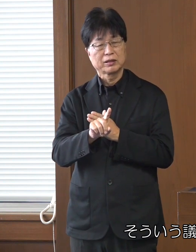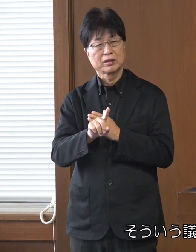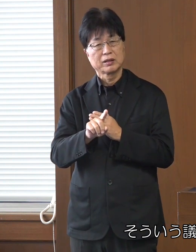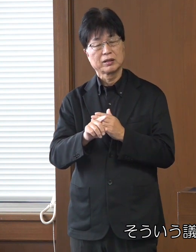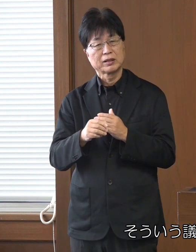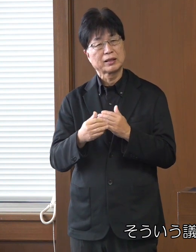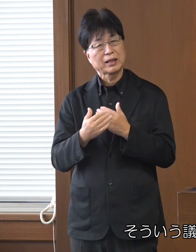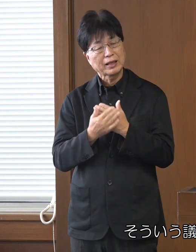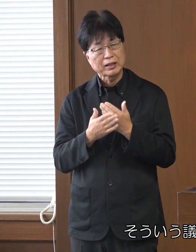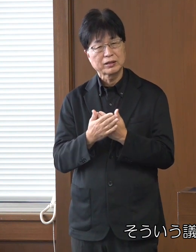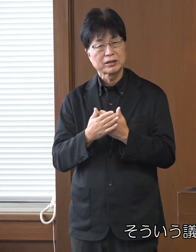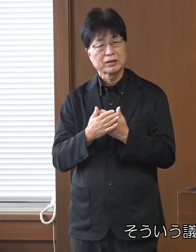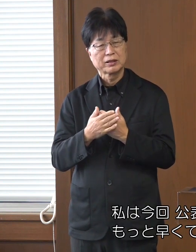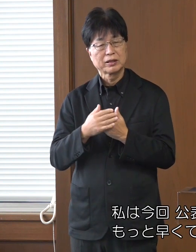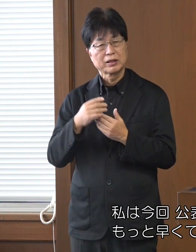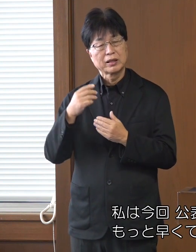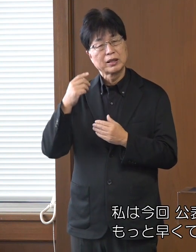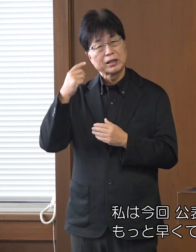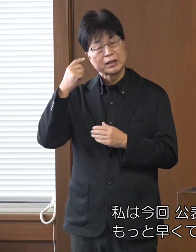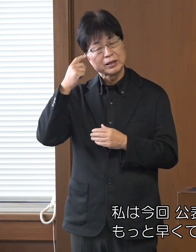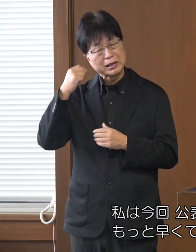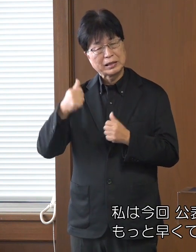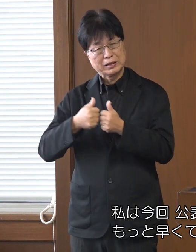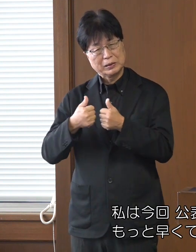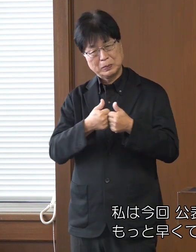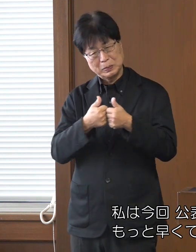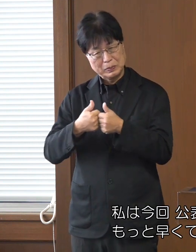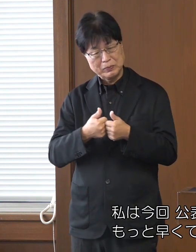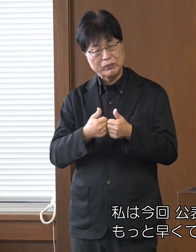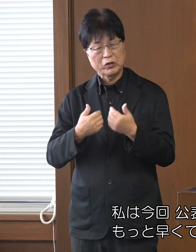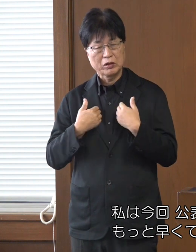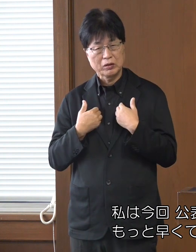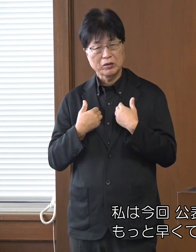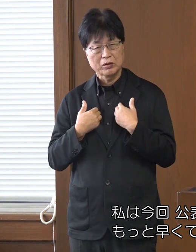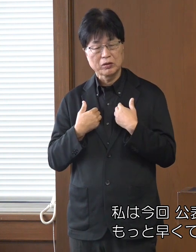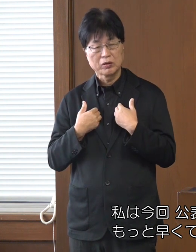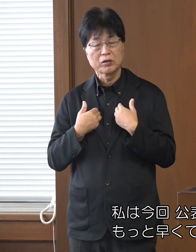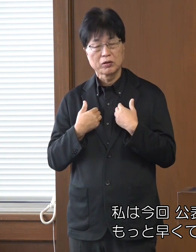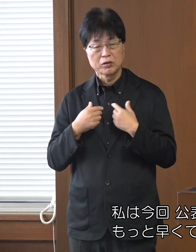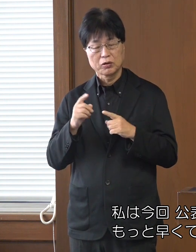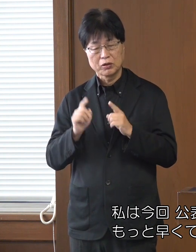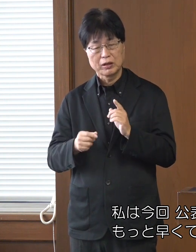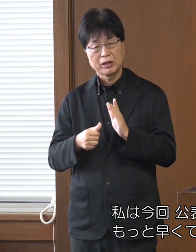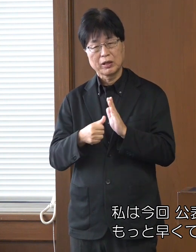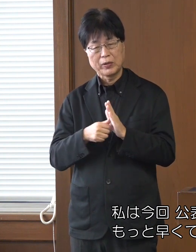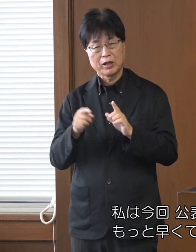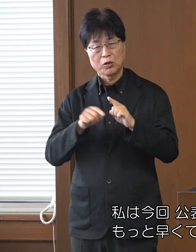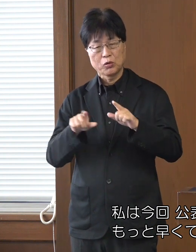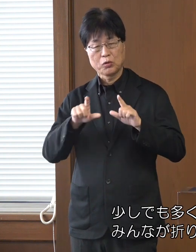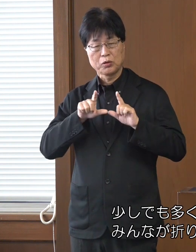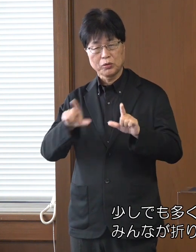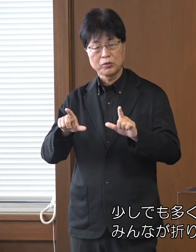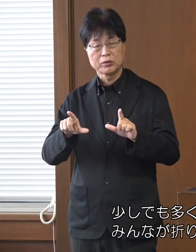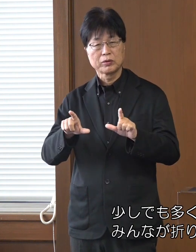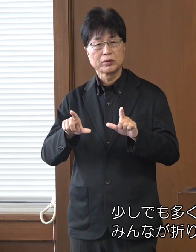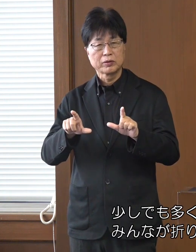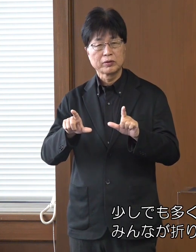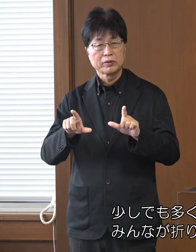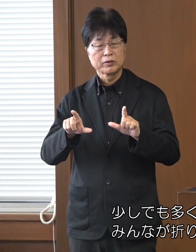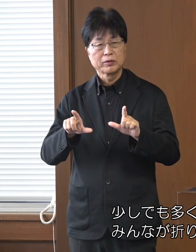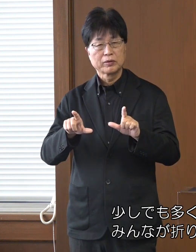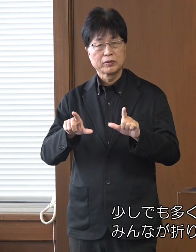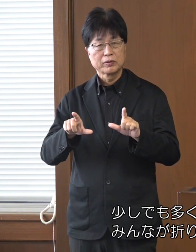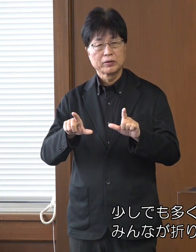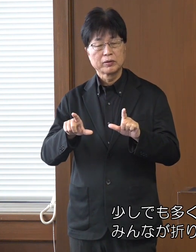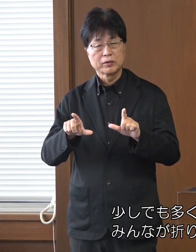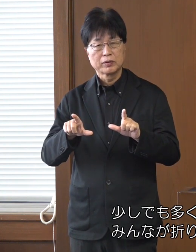命が大事だから私は今回公表して、もっと早くてもよかったと思うけれども、少しでも多くの命を助けるってい